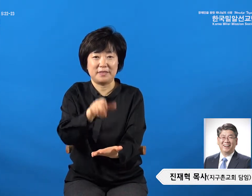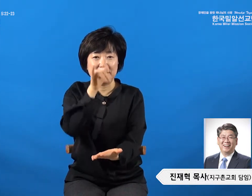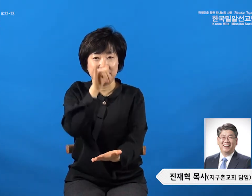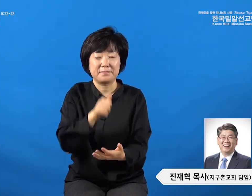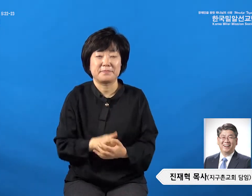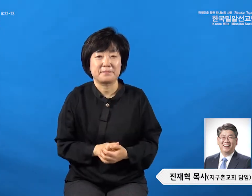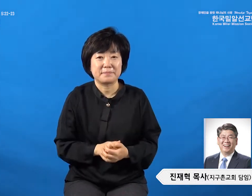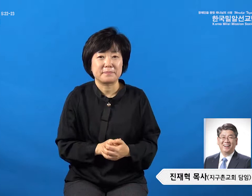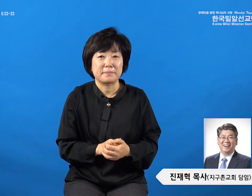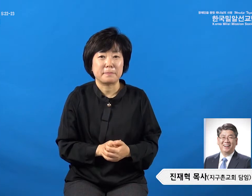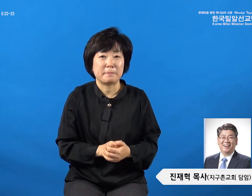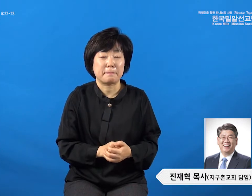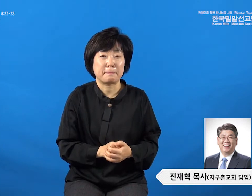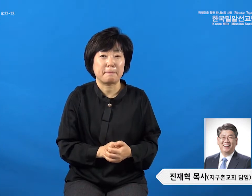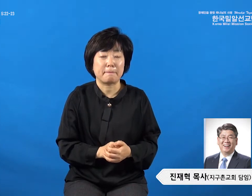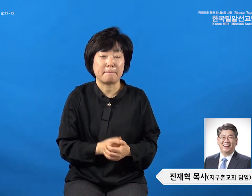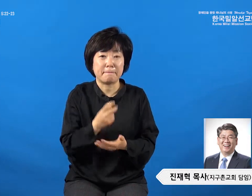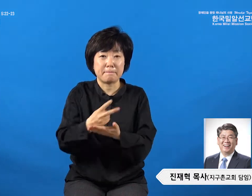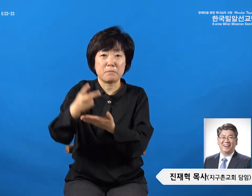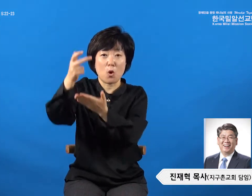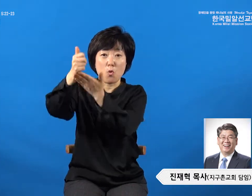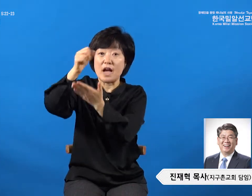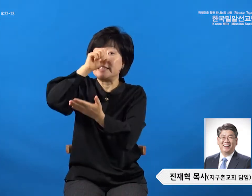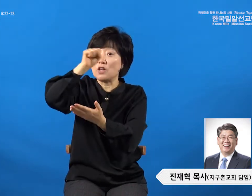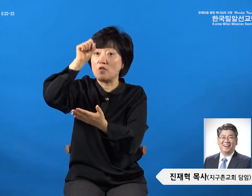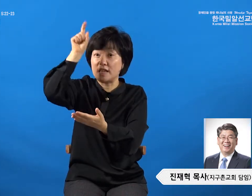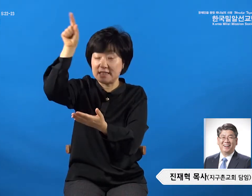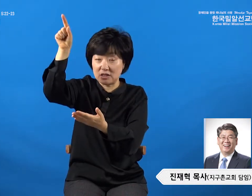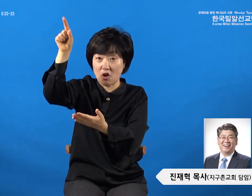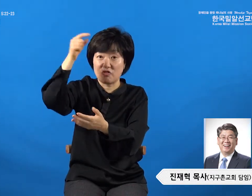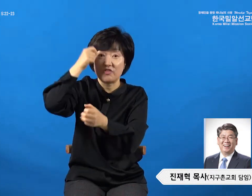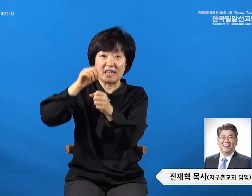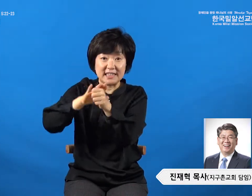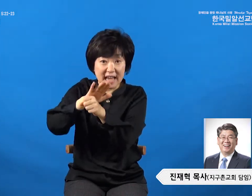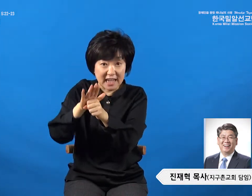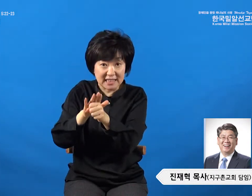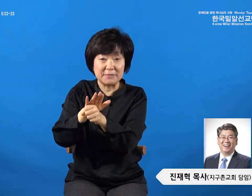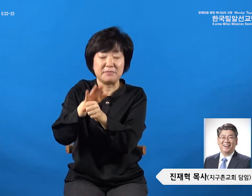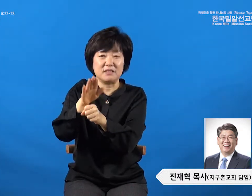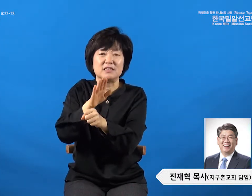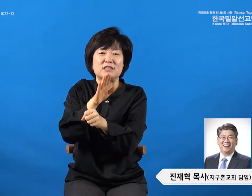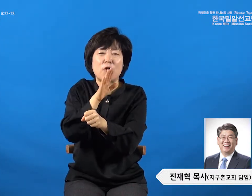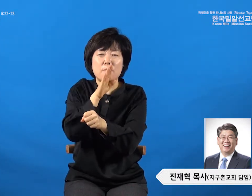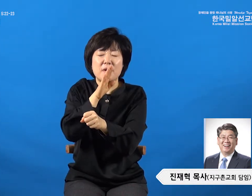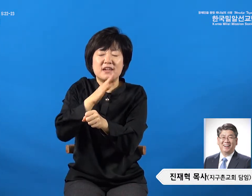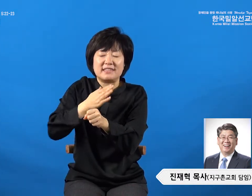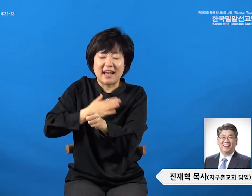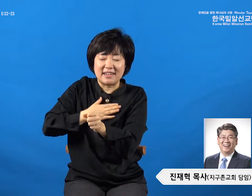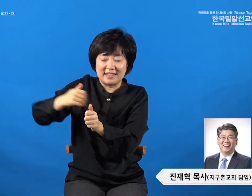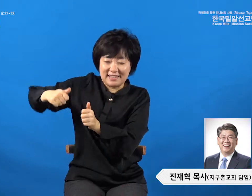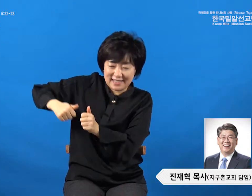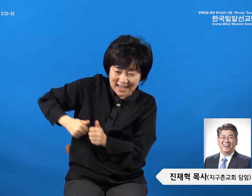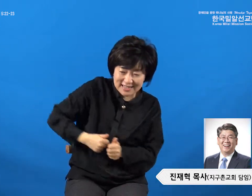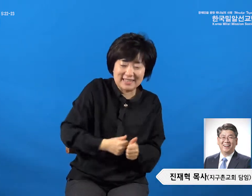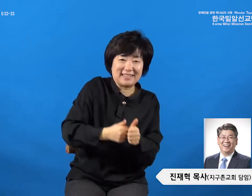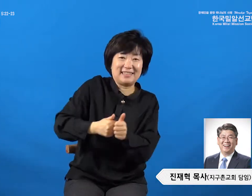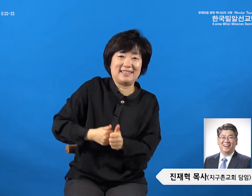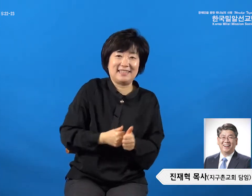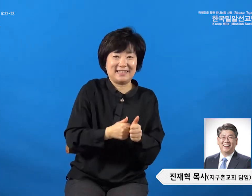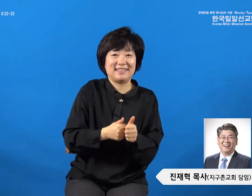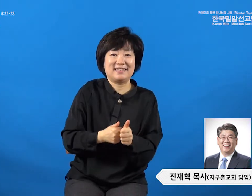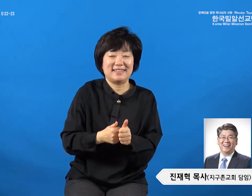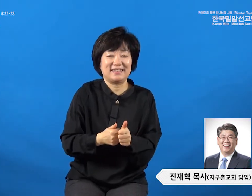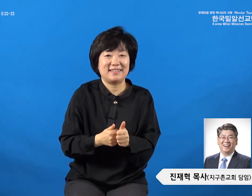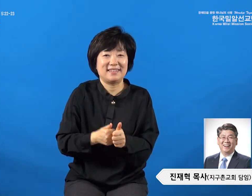말씀하고 있습니다. 그래서 성경은 말합니다. 여호와의 선하심과 인자하심이 정녕 나를